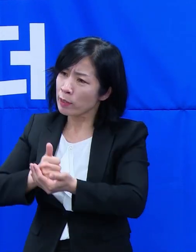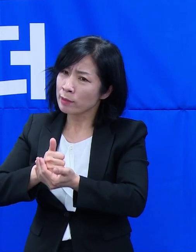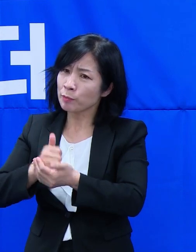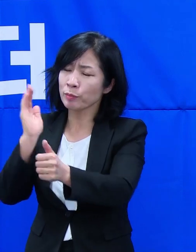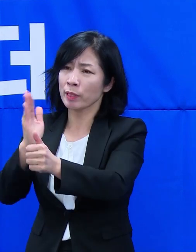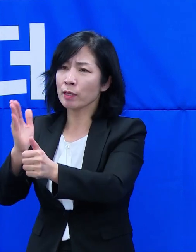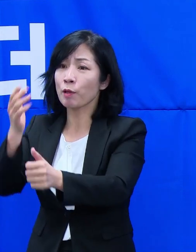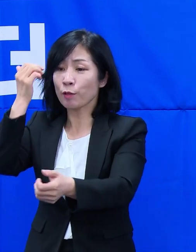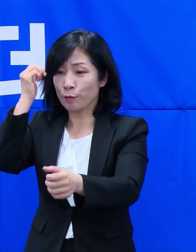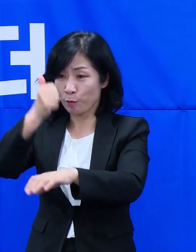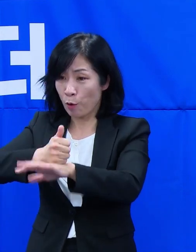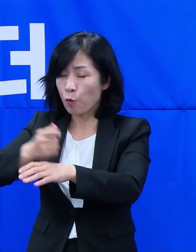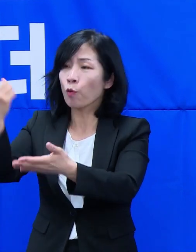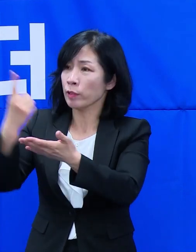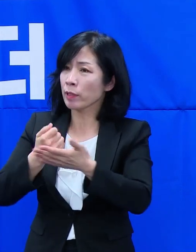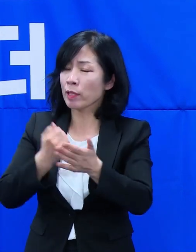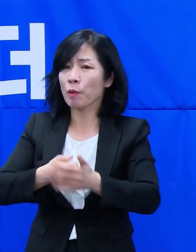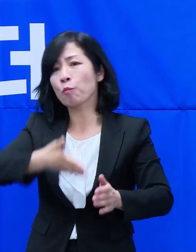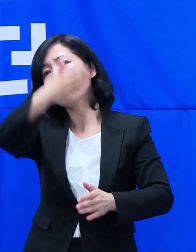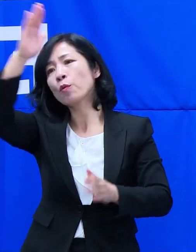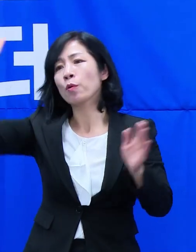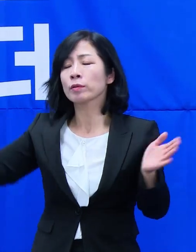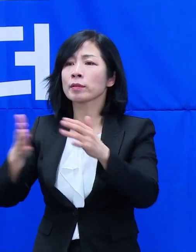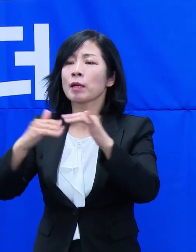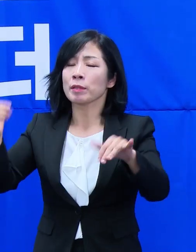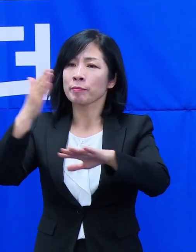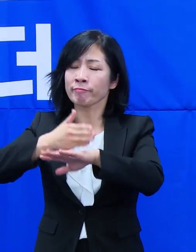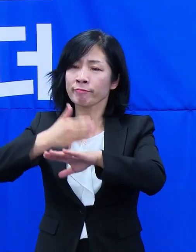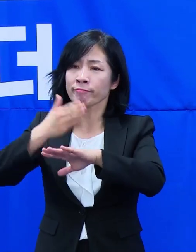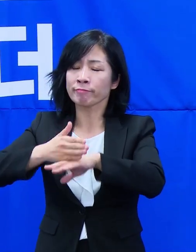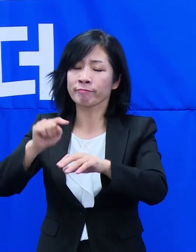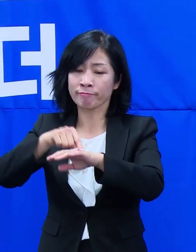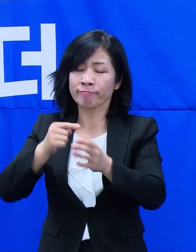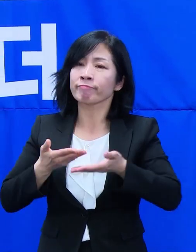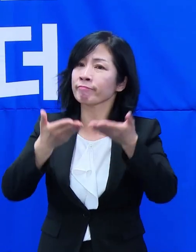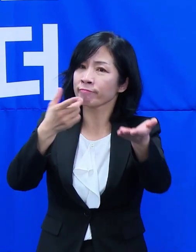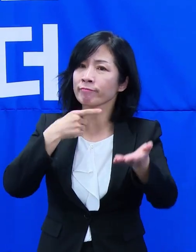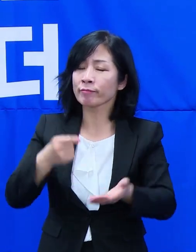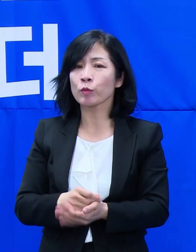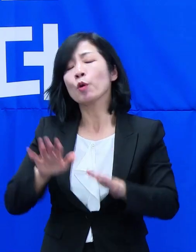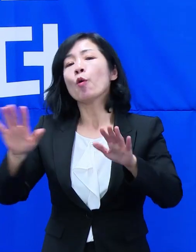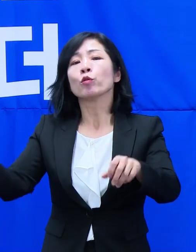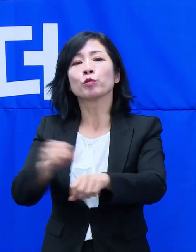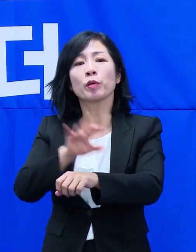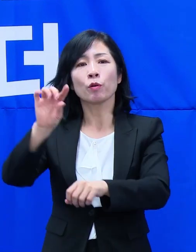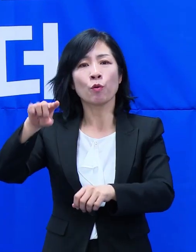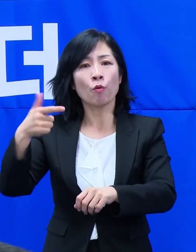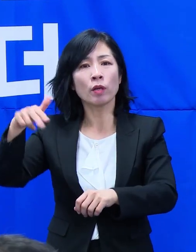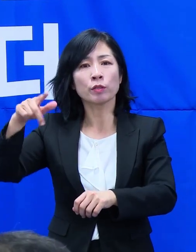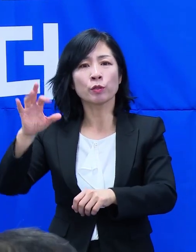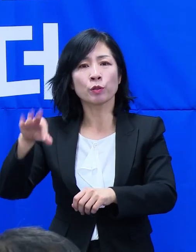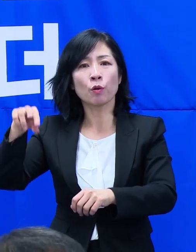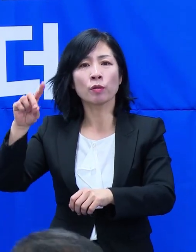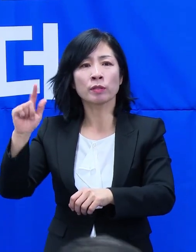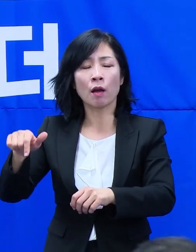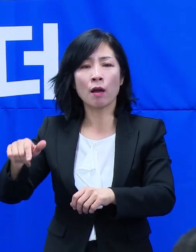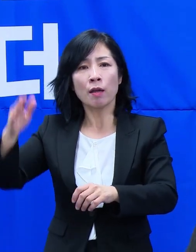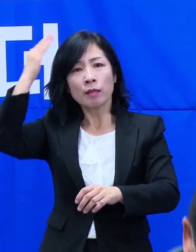마음에는 모든 분들께 감사의 박수를 보내드리고 싶지만 우리 특별히 원종성 우리 그